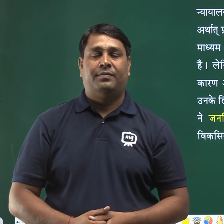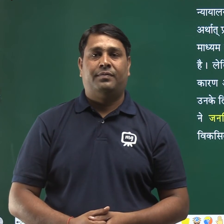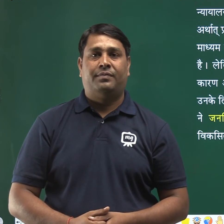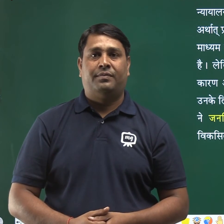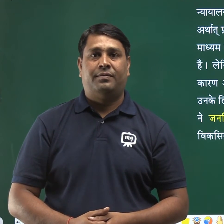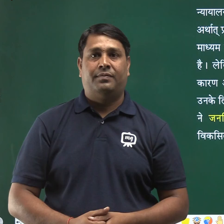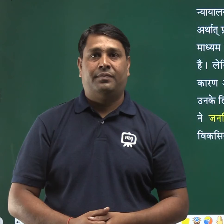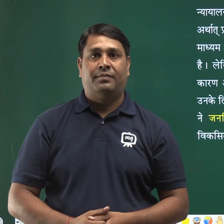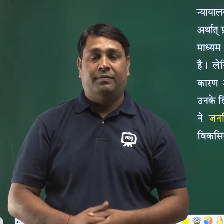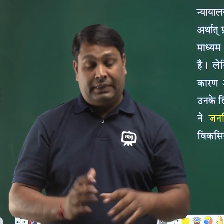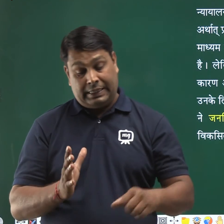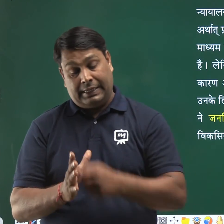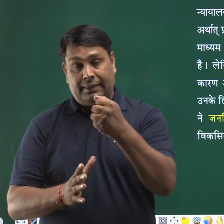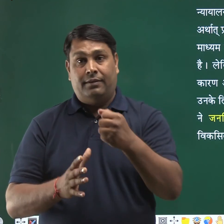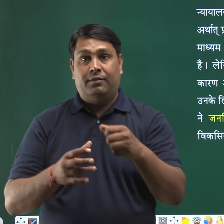न्याय मांगने का